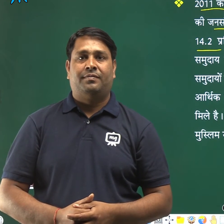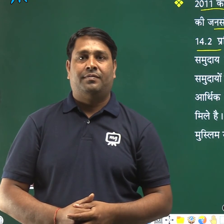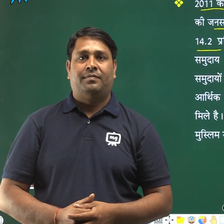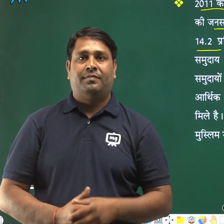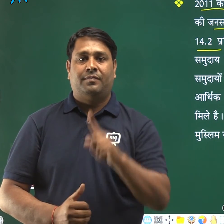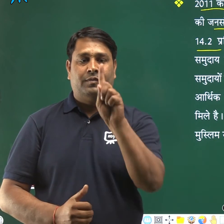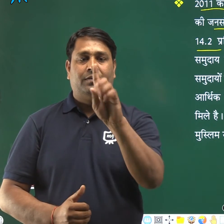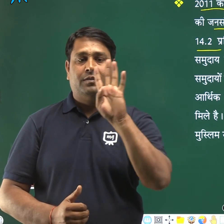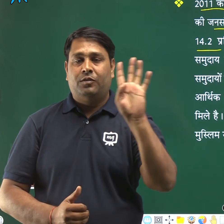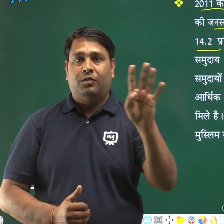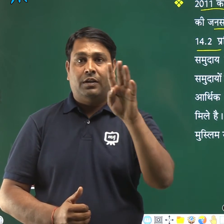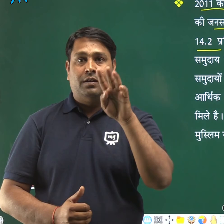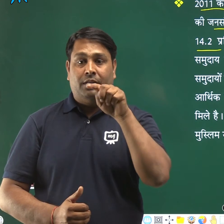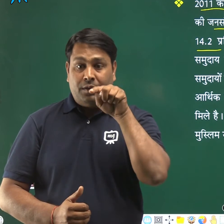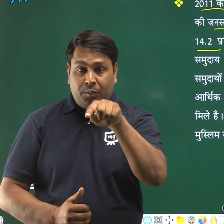14.2% है।